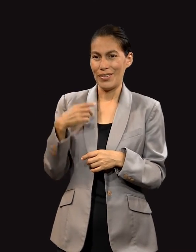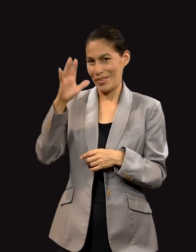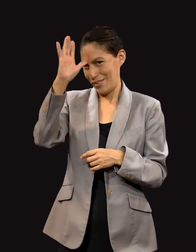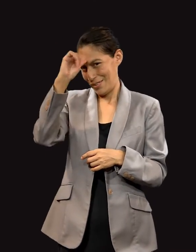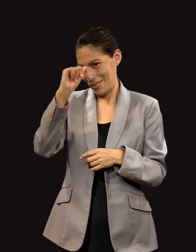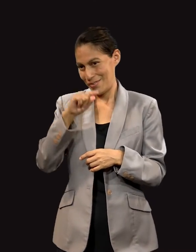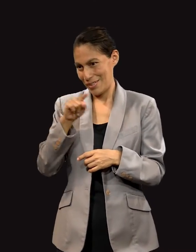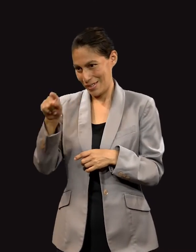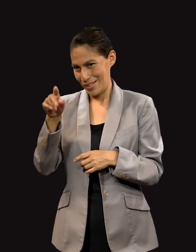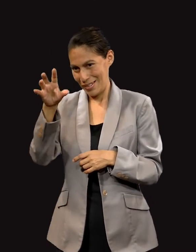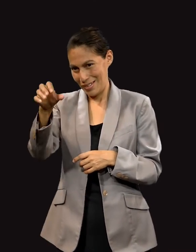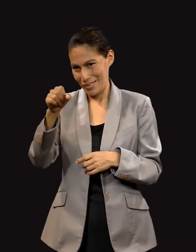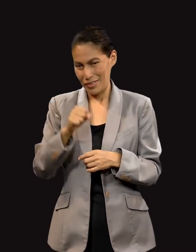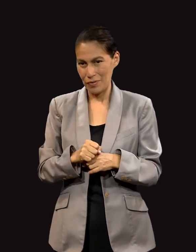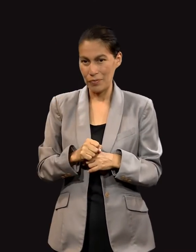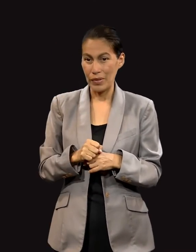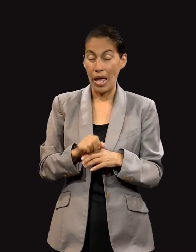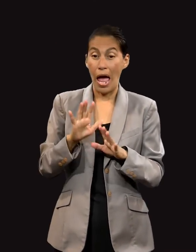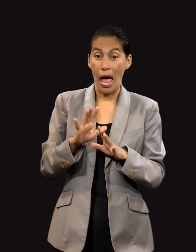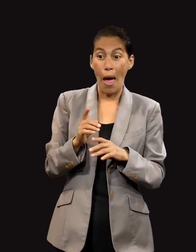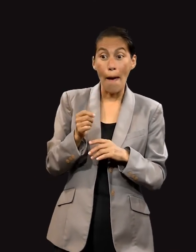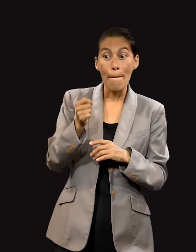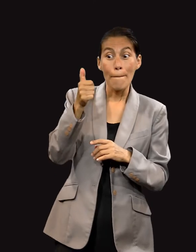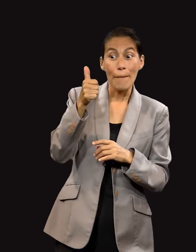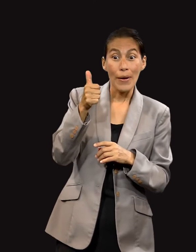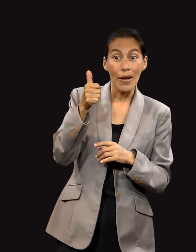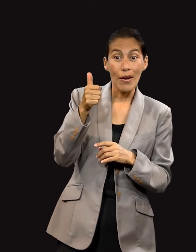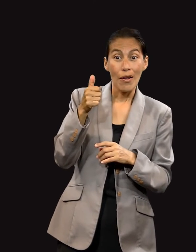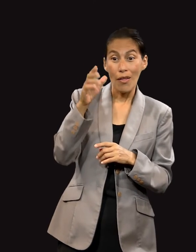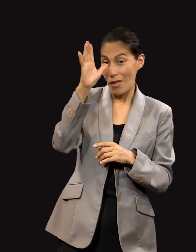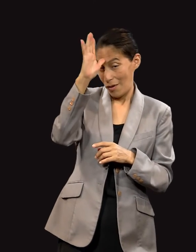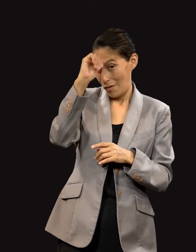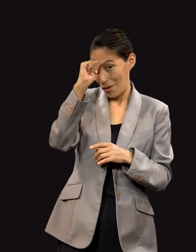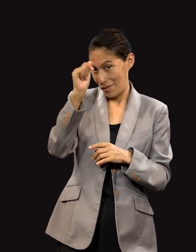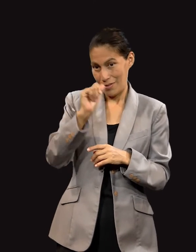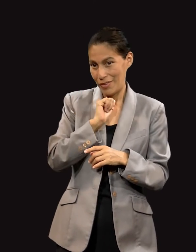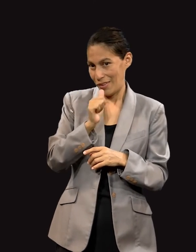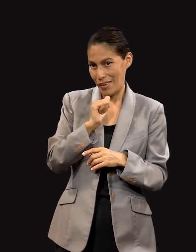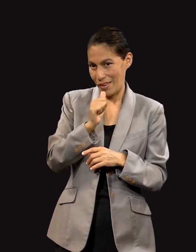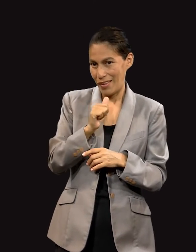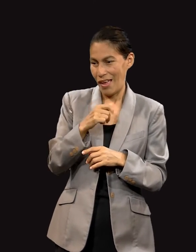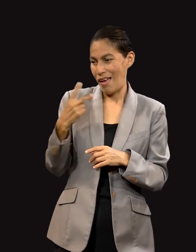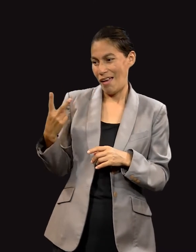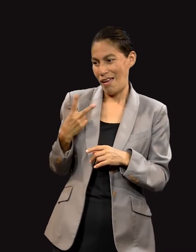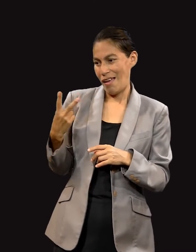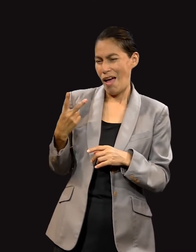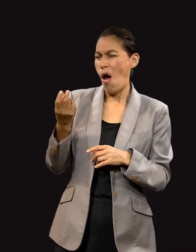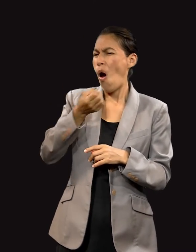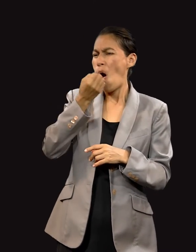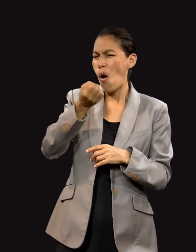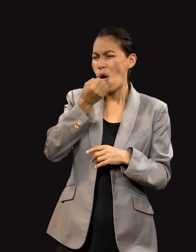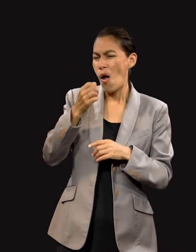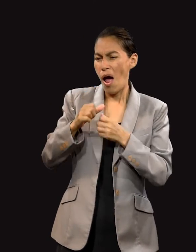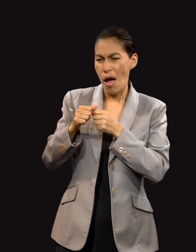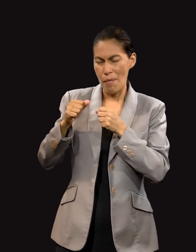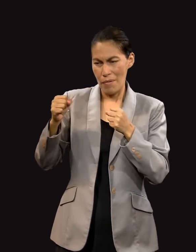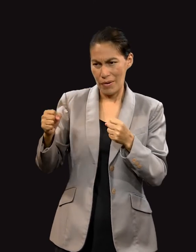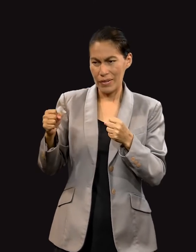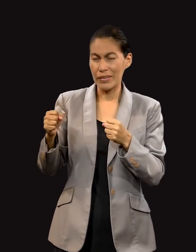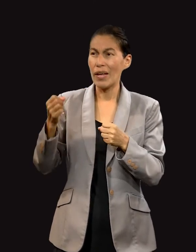por ella. Primero fue, primero fue sin ponernos de acuerdo. Ella oró por su lado y yo por mi lado.